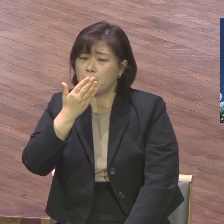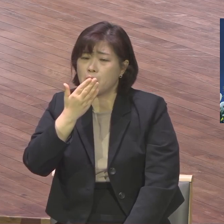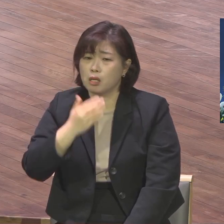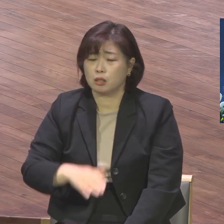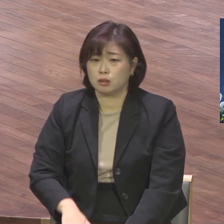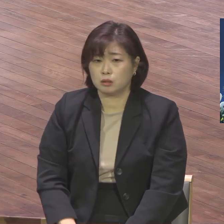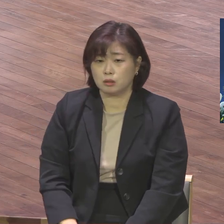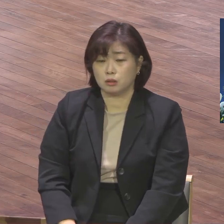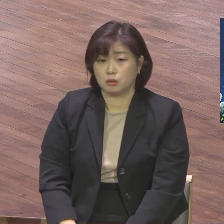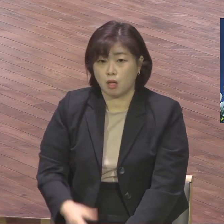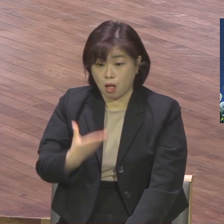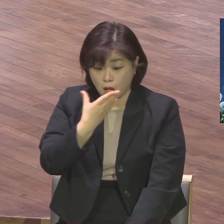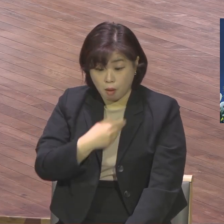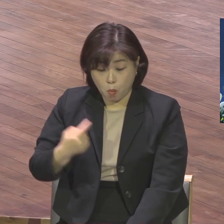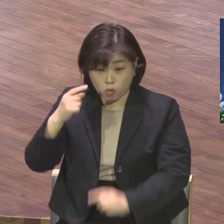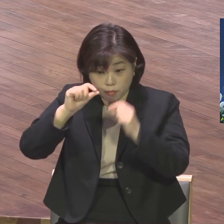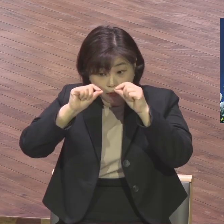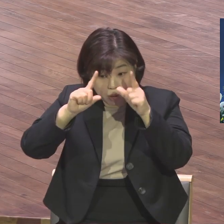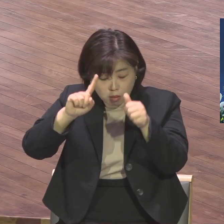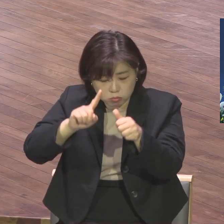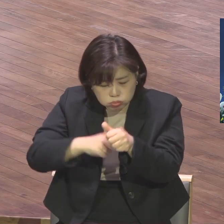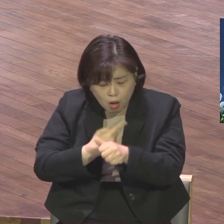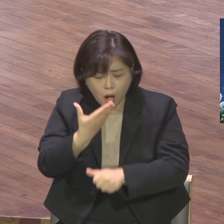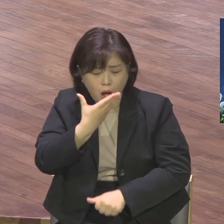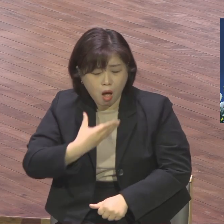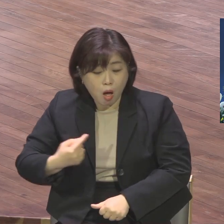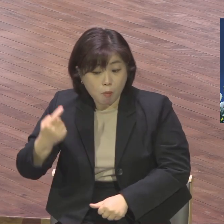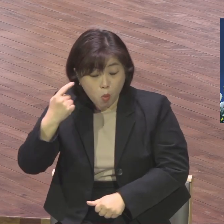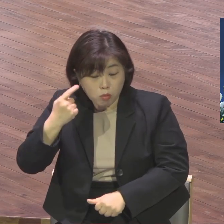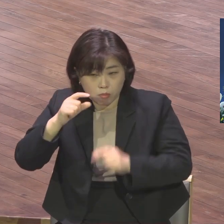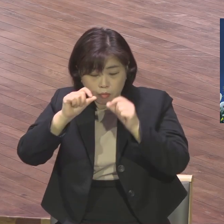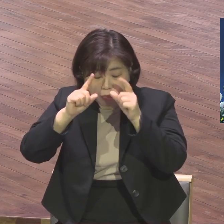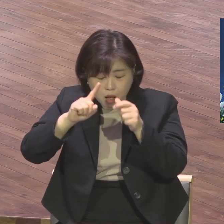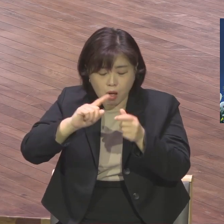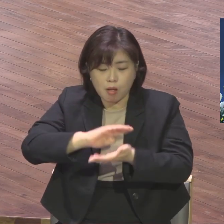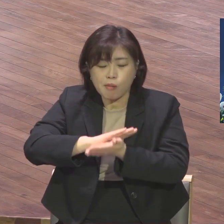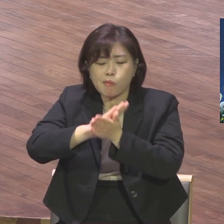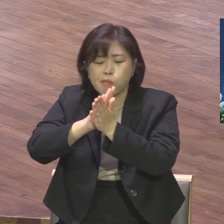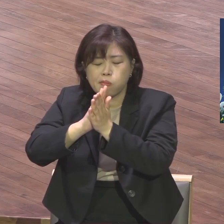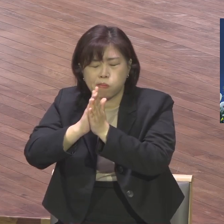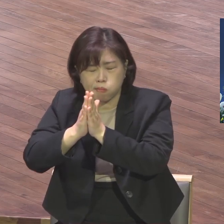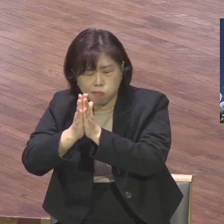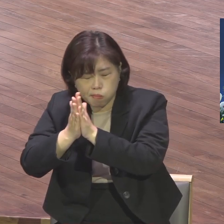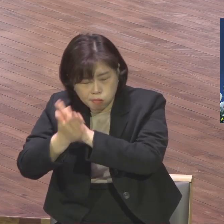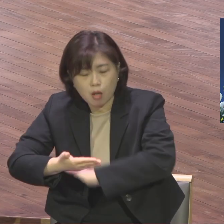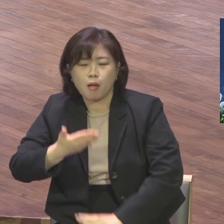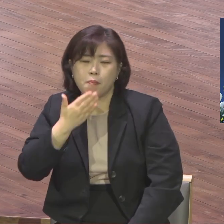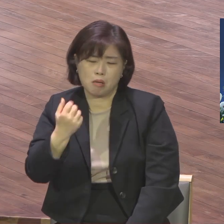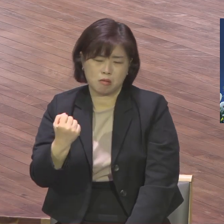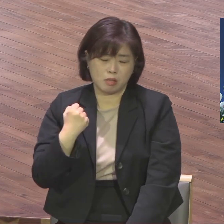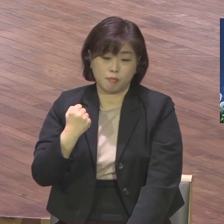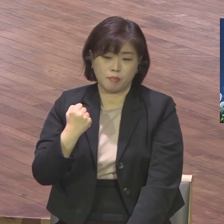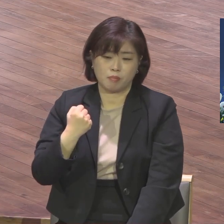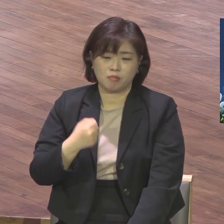체험하도록 제공을 하고 있어요. 이 복음은 단순히 지식적인 인포메이션이 아니에요. 정보가 아니에요.